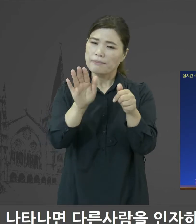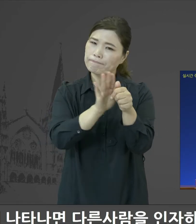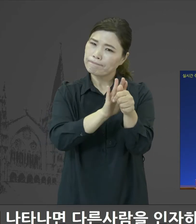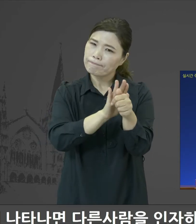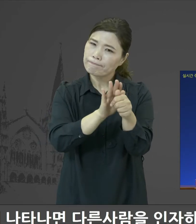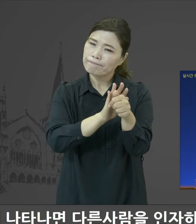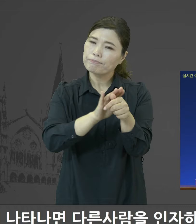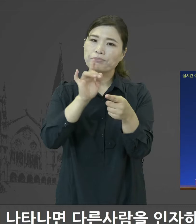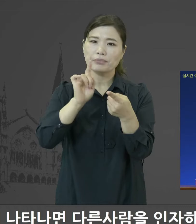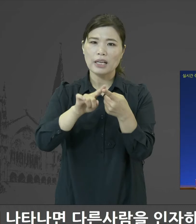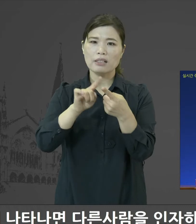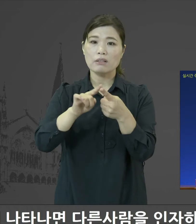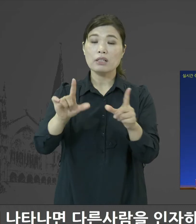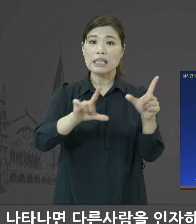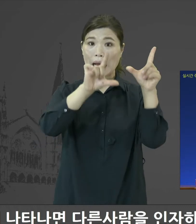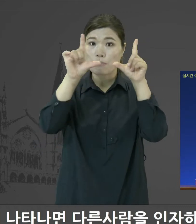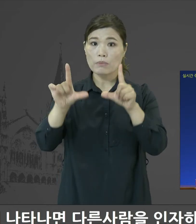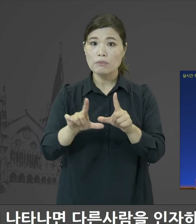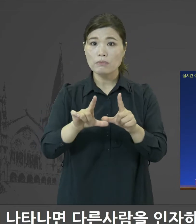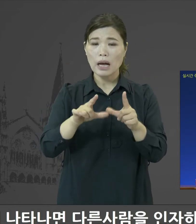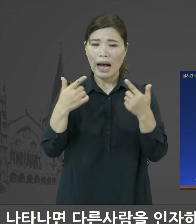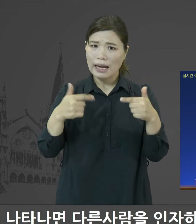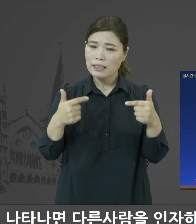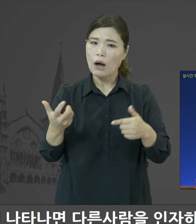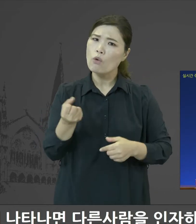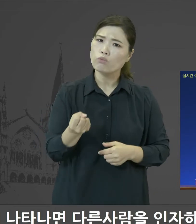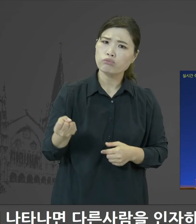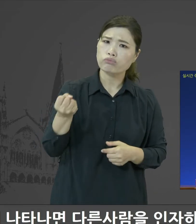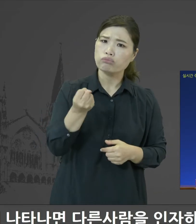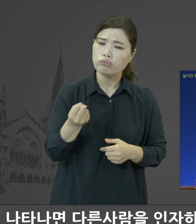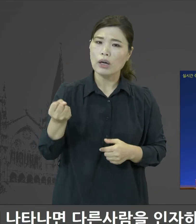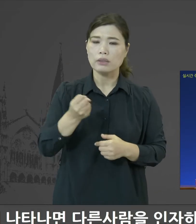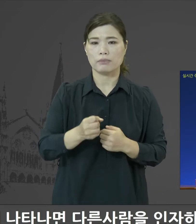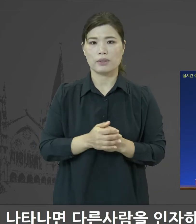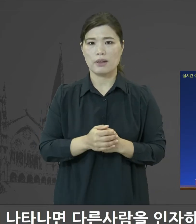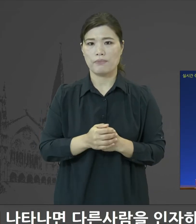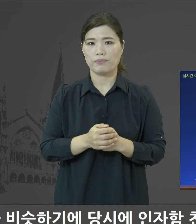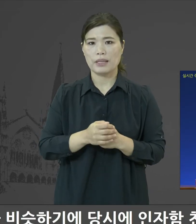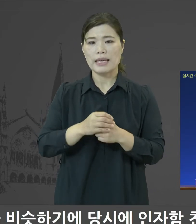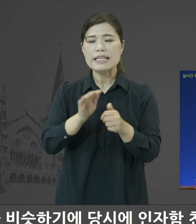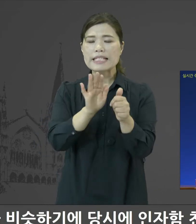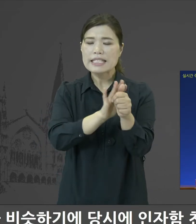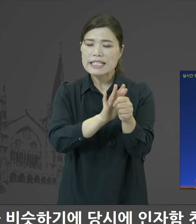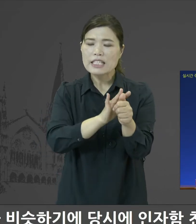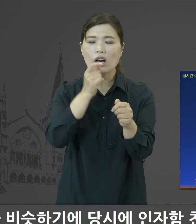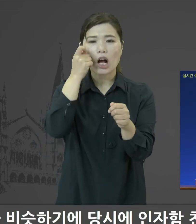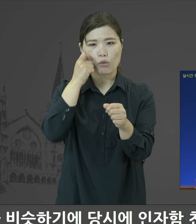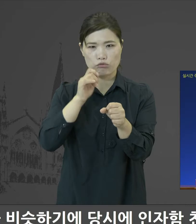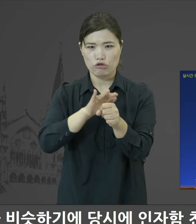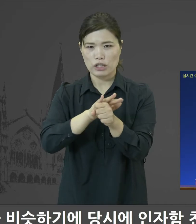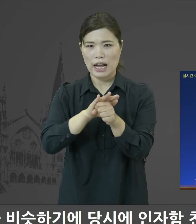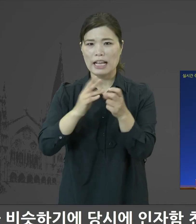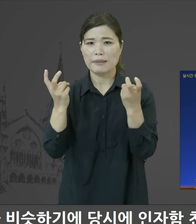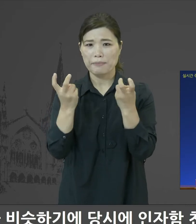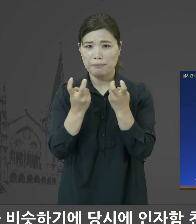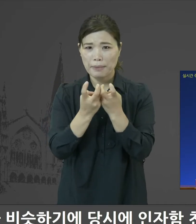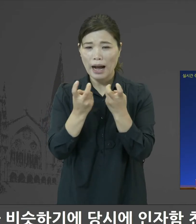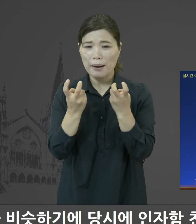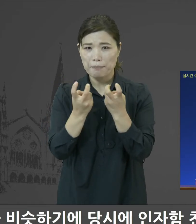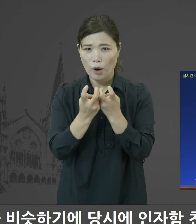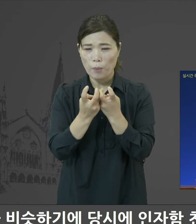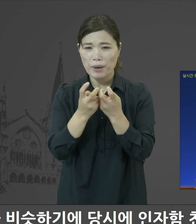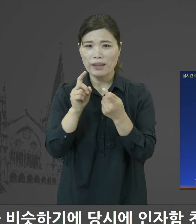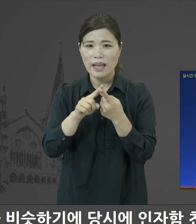말씀드렸습니다. 그렇게 친절하고 불쌍히 여기는 방법이 용서하라는 겁니다. 근데 용서가 잘